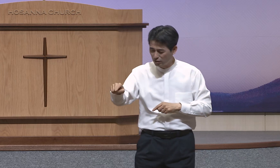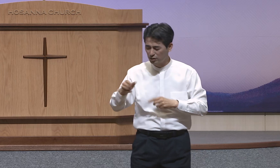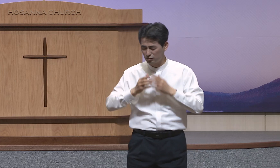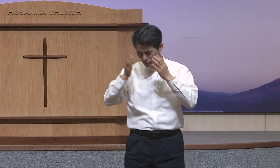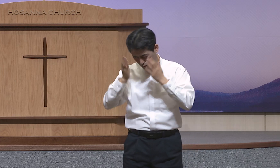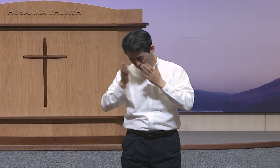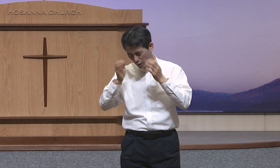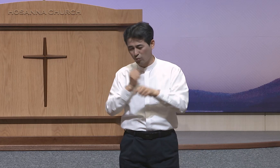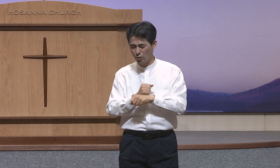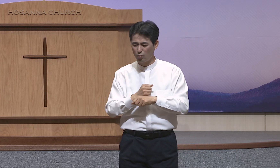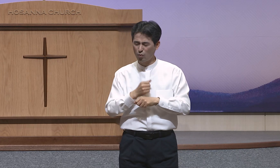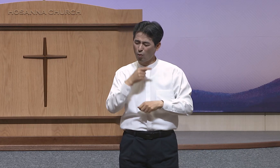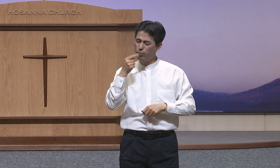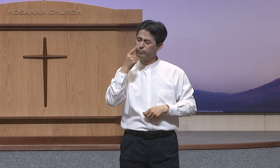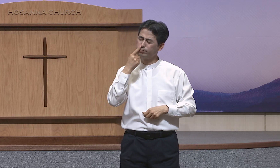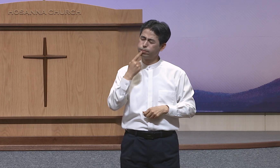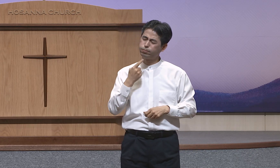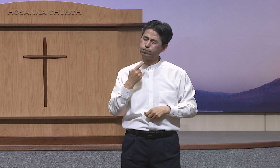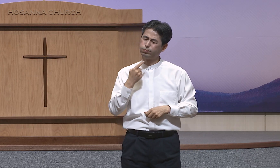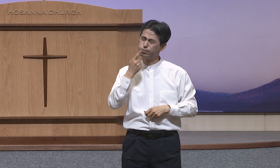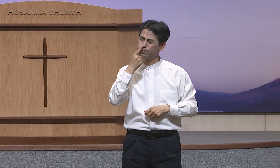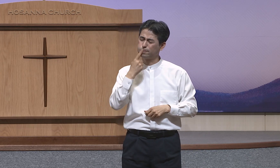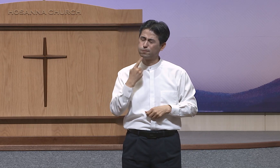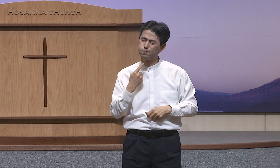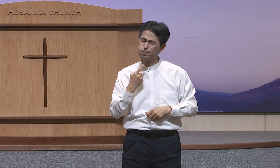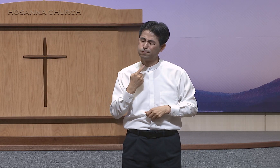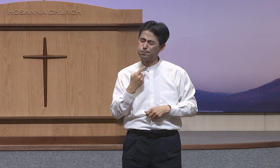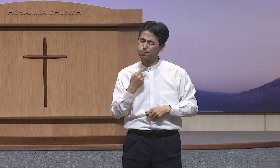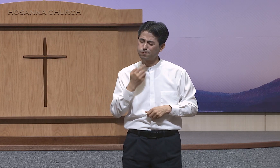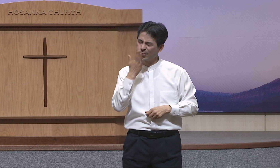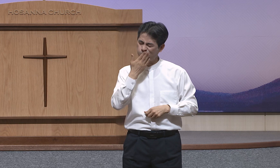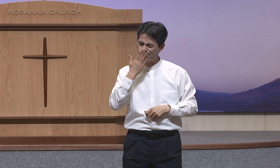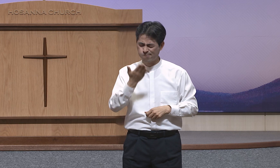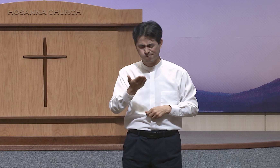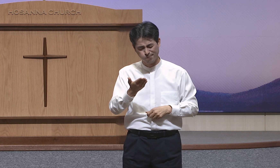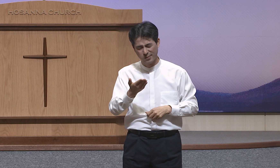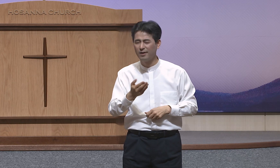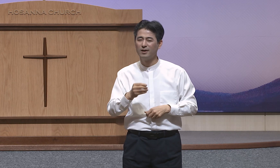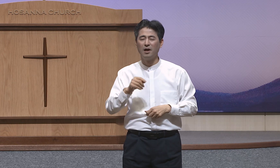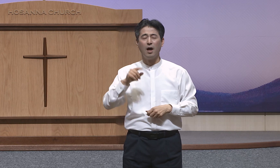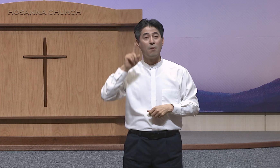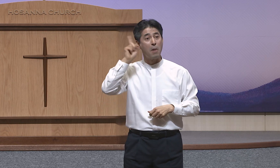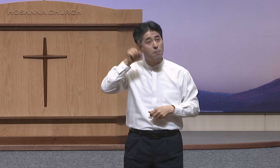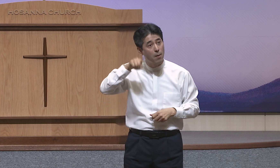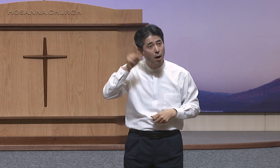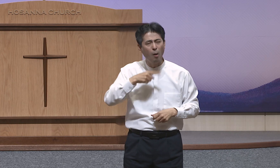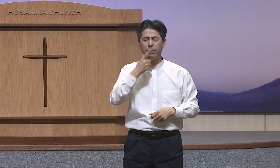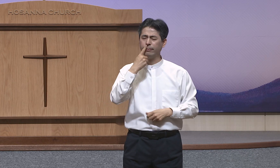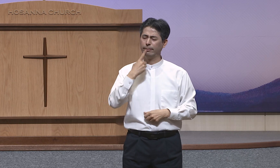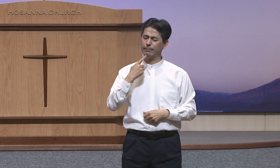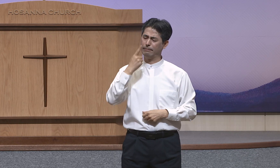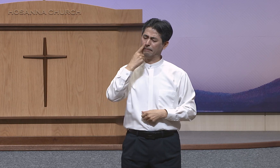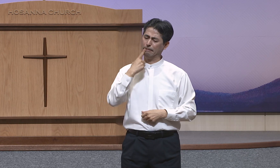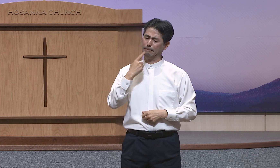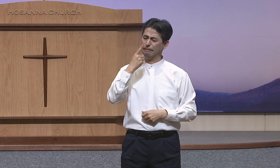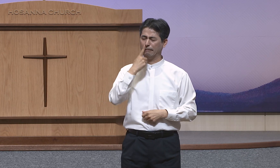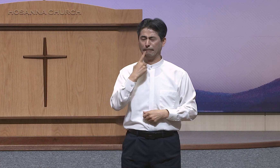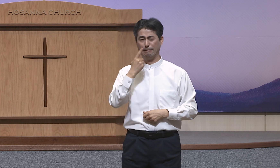토요일에 제가 이제 광주에서 집으로 가면 항상 이제 코피가 흐르는 거예요. 그래서 그냥 생각 없이 있었는데 매일매일